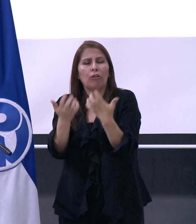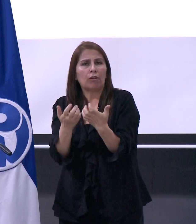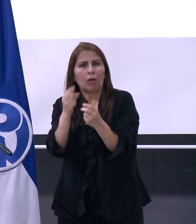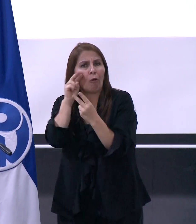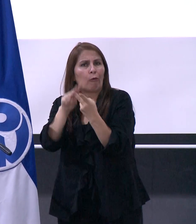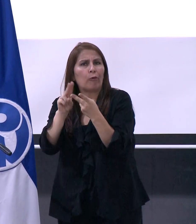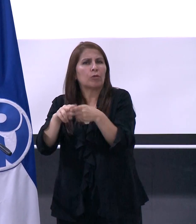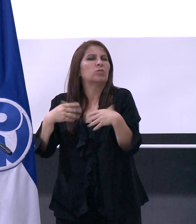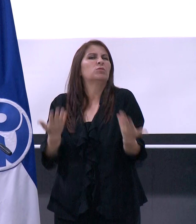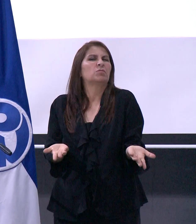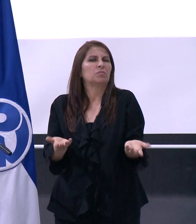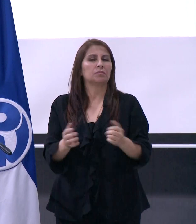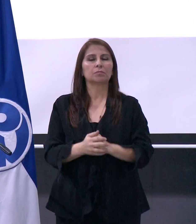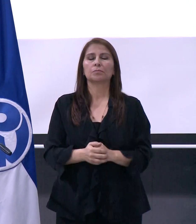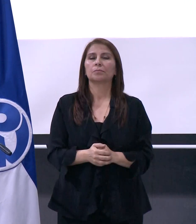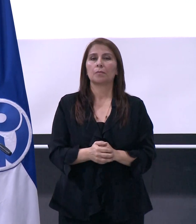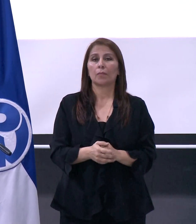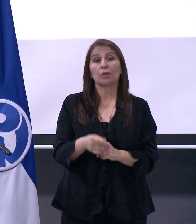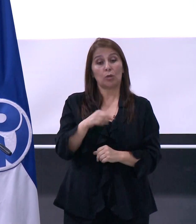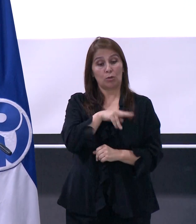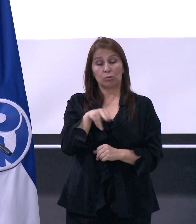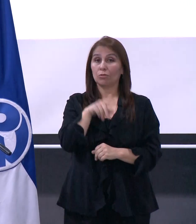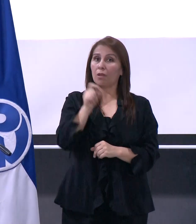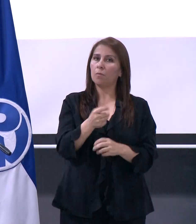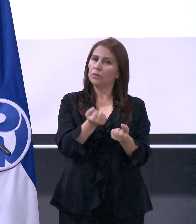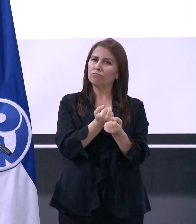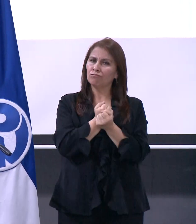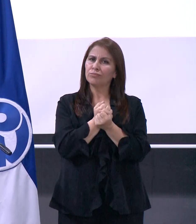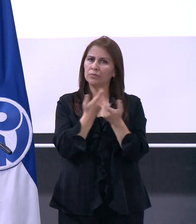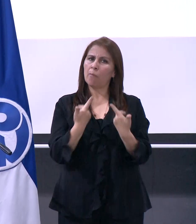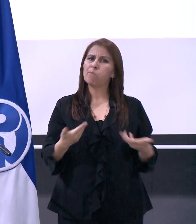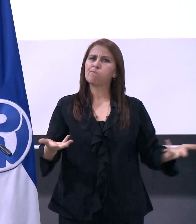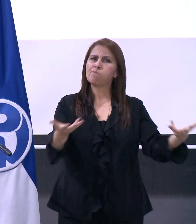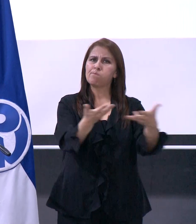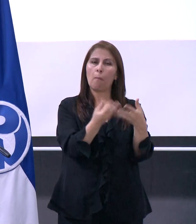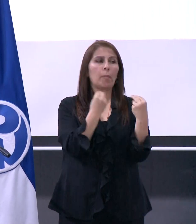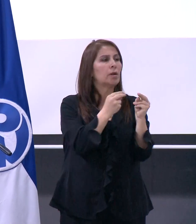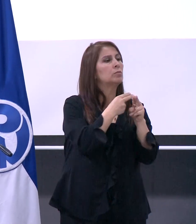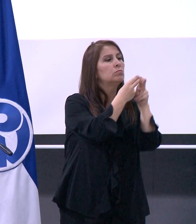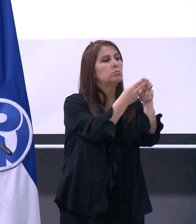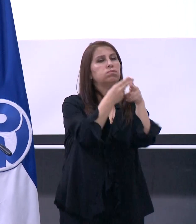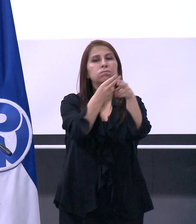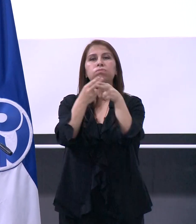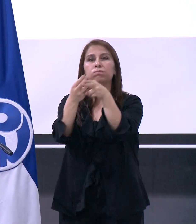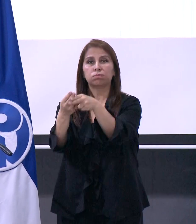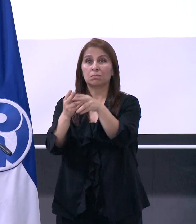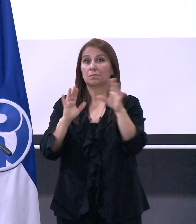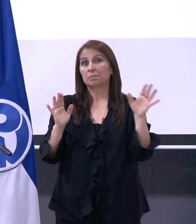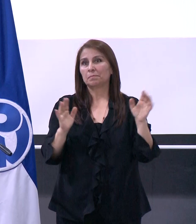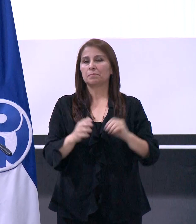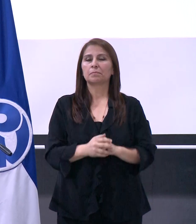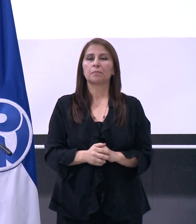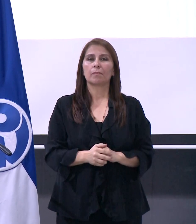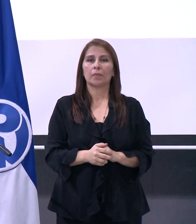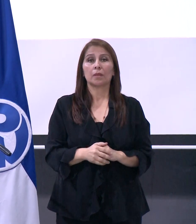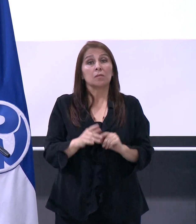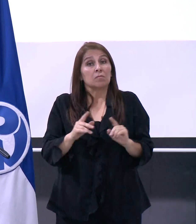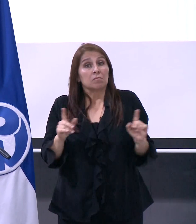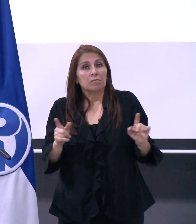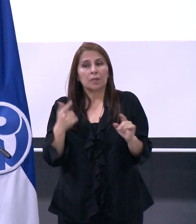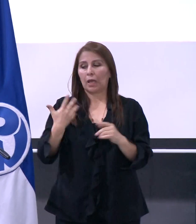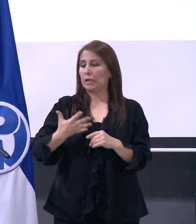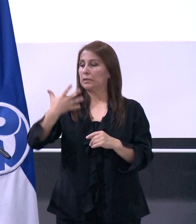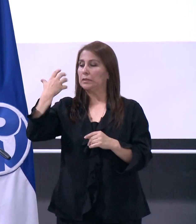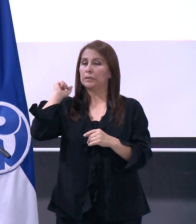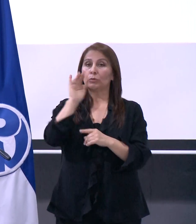y a veces nos hace falta querernos más para cuidarnos más pero ese trabajo de hacer la historia de la